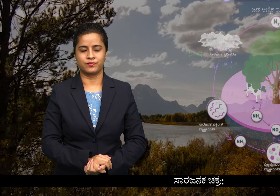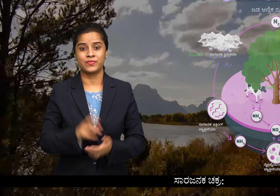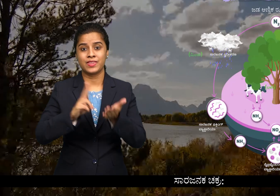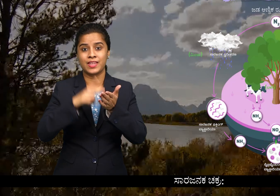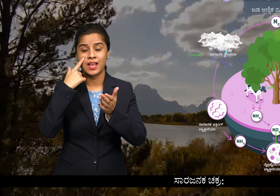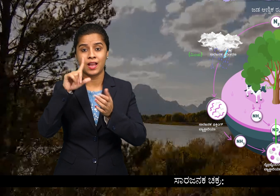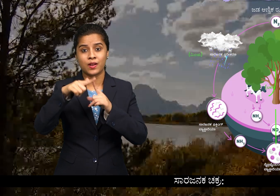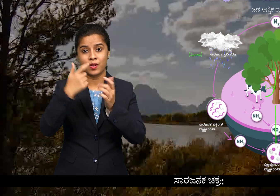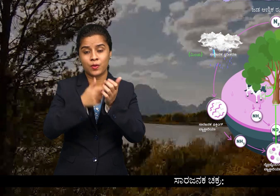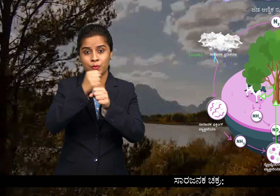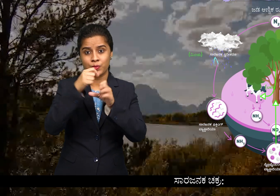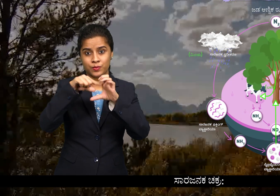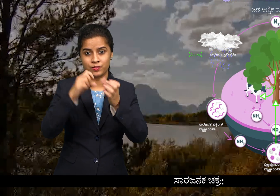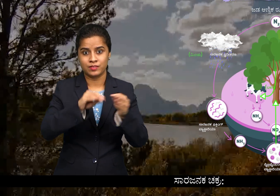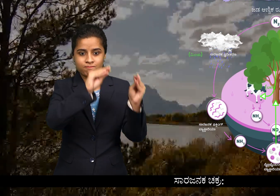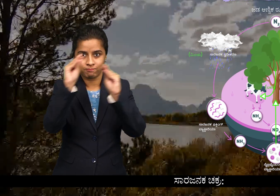ಸಾರಜನಕ ಚಕ್ರ.